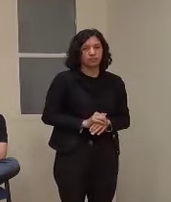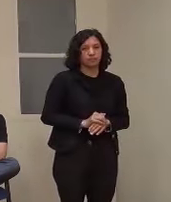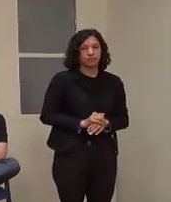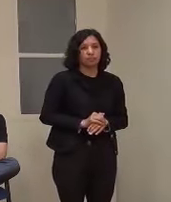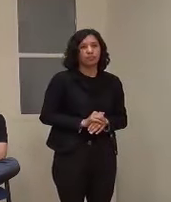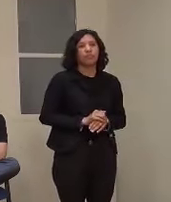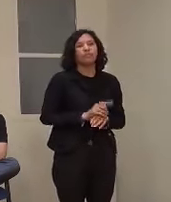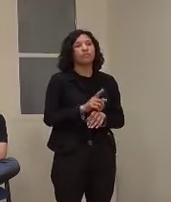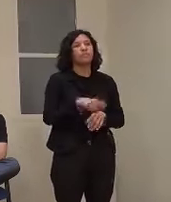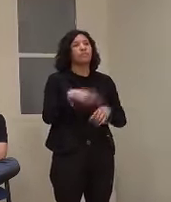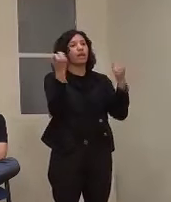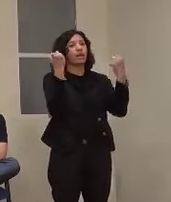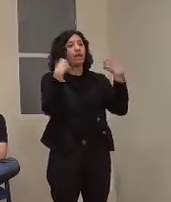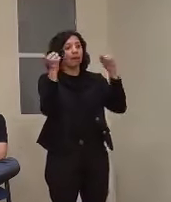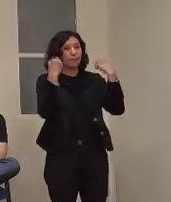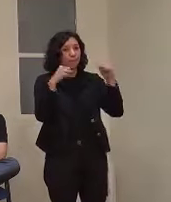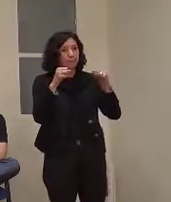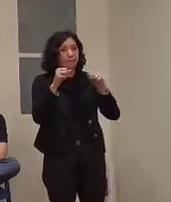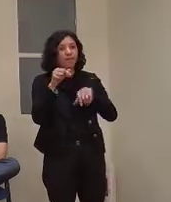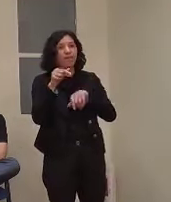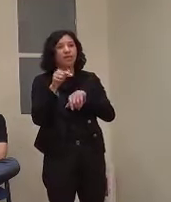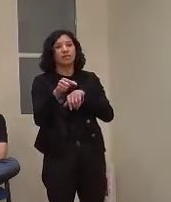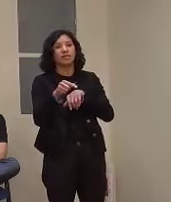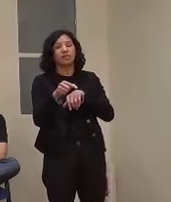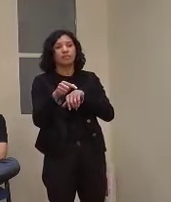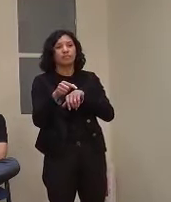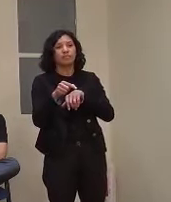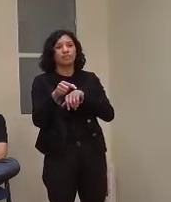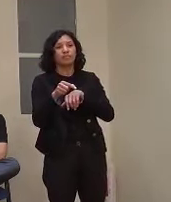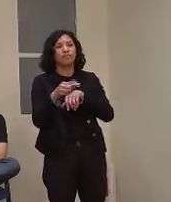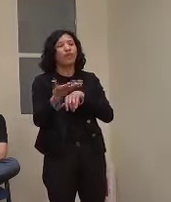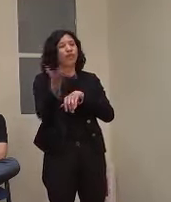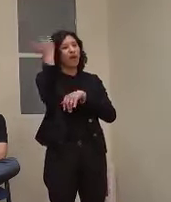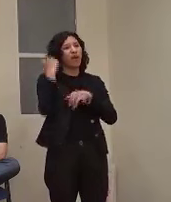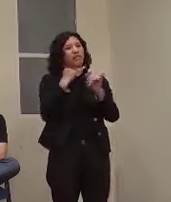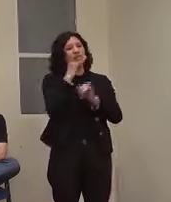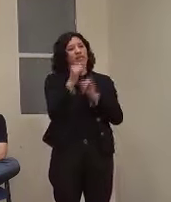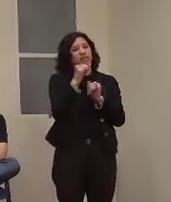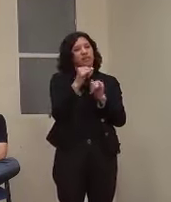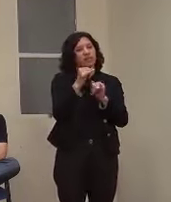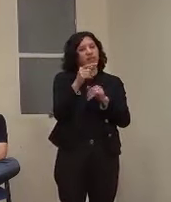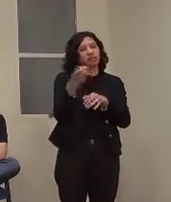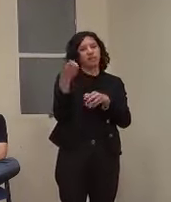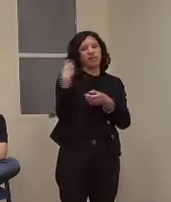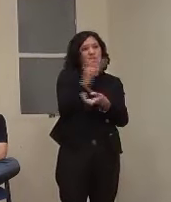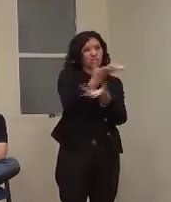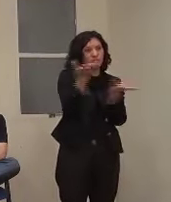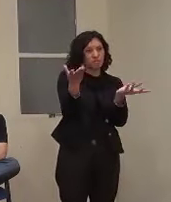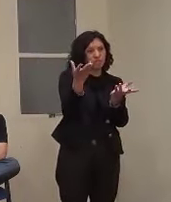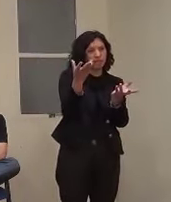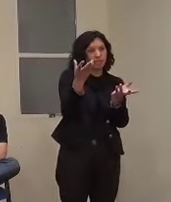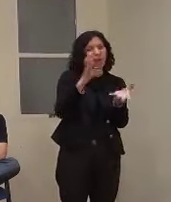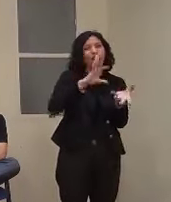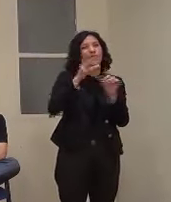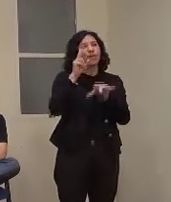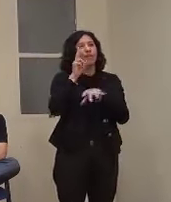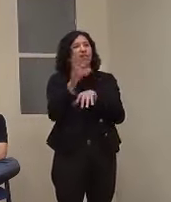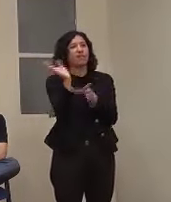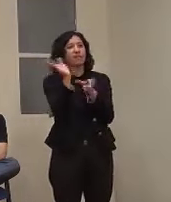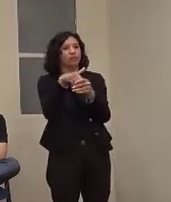de las resueltas prácticas como mencioné anteriormente en general hay una mina de inclusiva